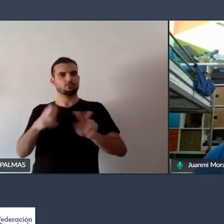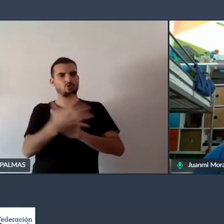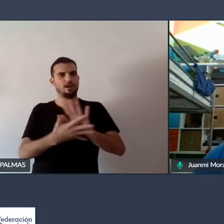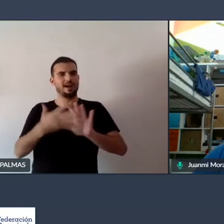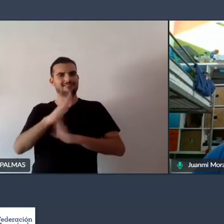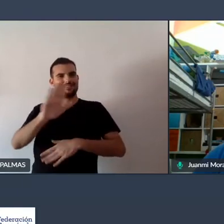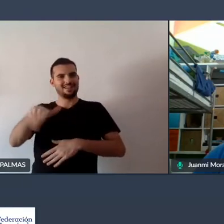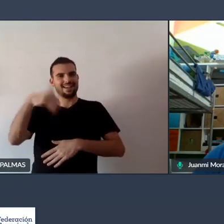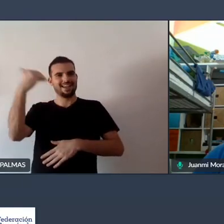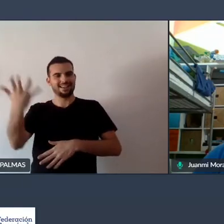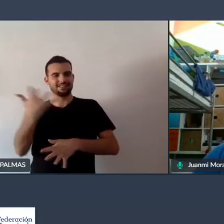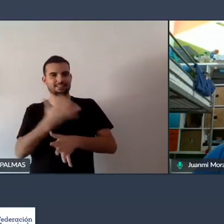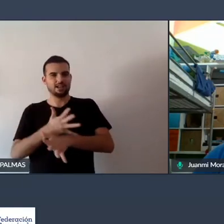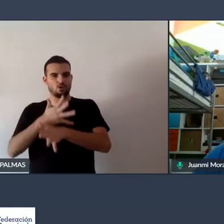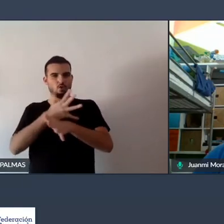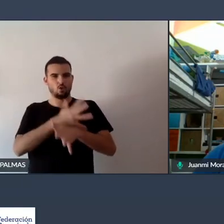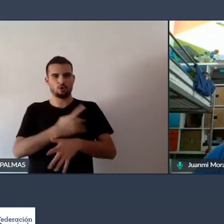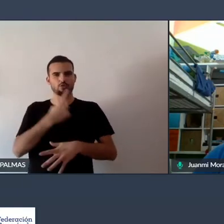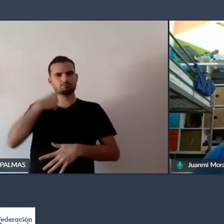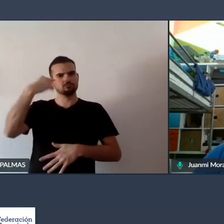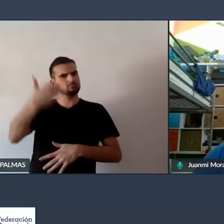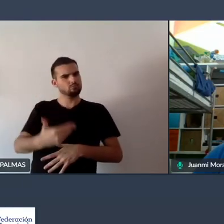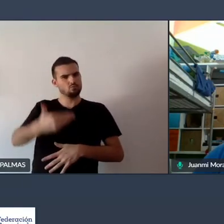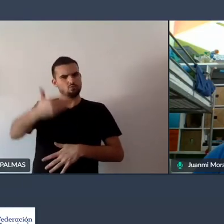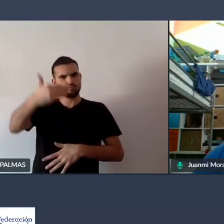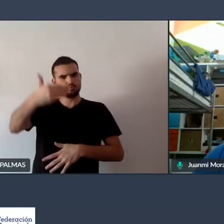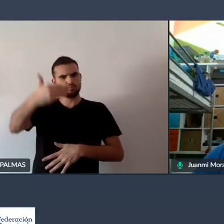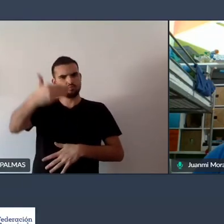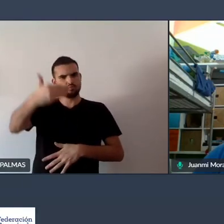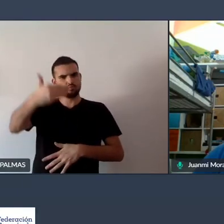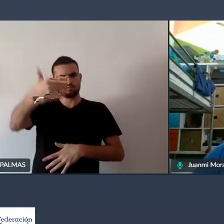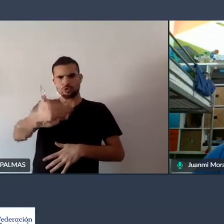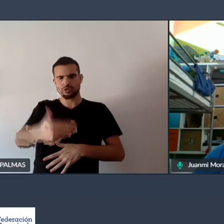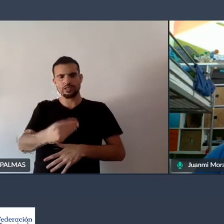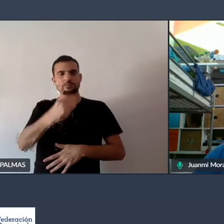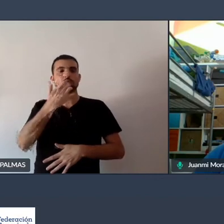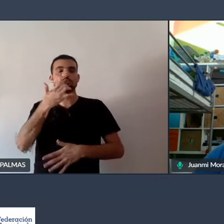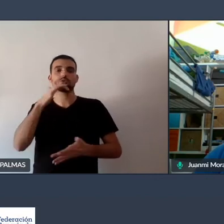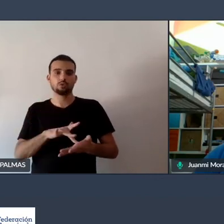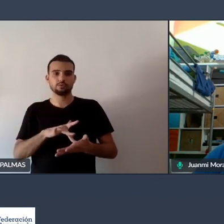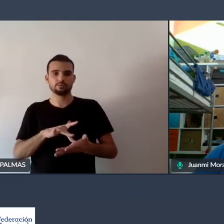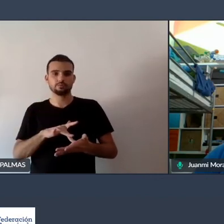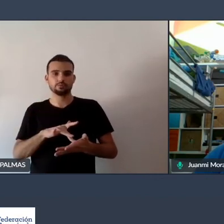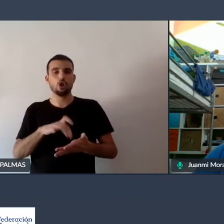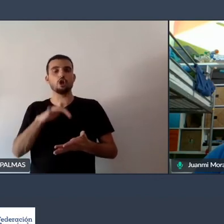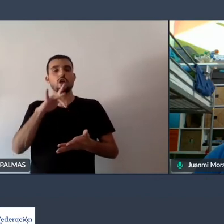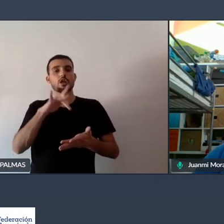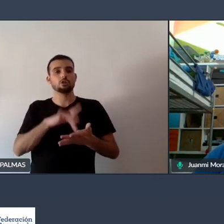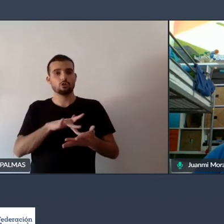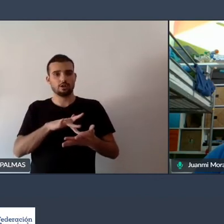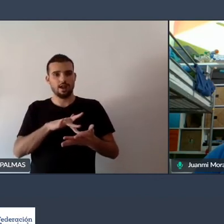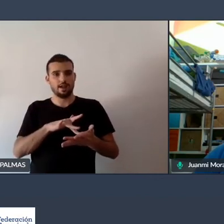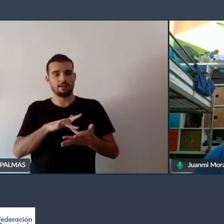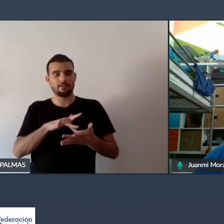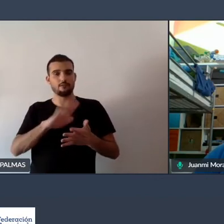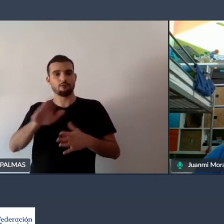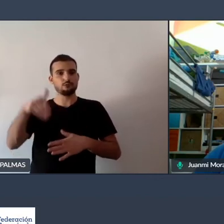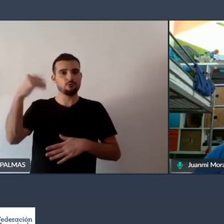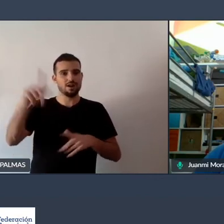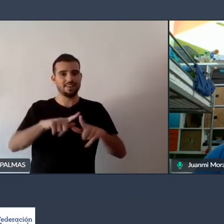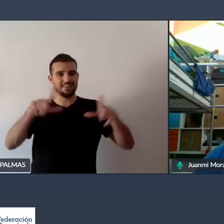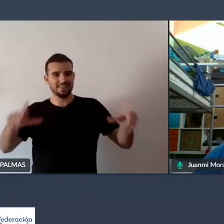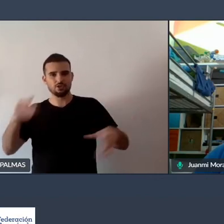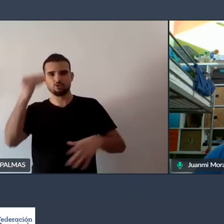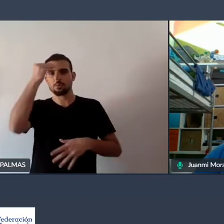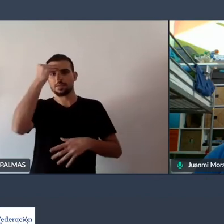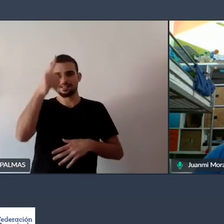extrajuego y decías que eran muy importantes para ti en las que dar un poco esa libertad al jugador para salirse de los sets y tal. ¿Eres más partidario de que